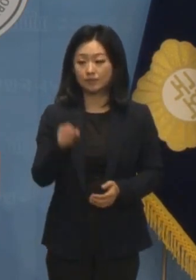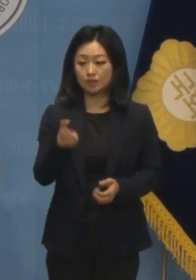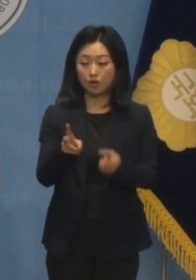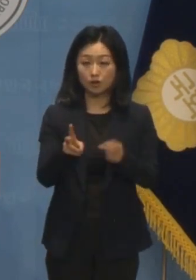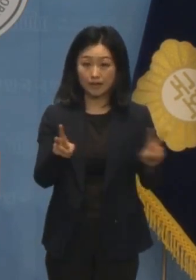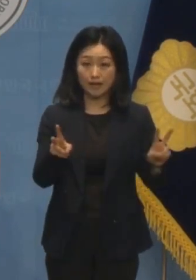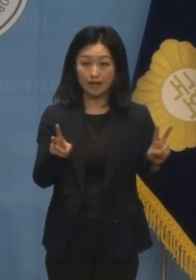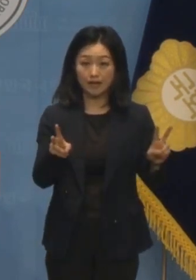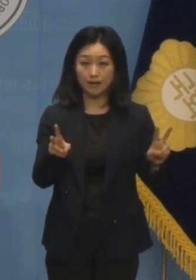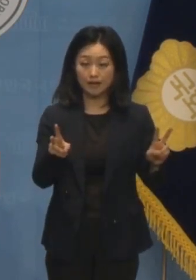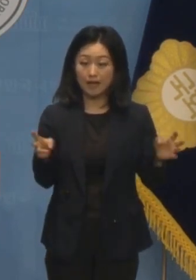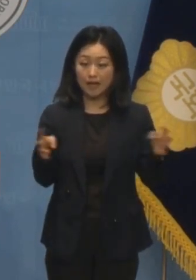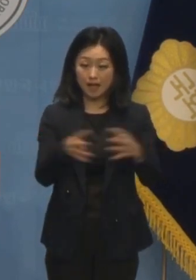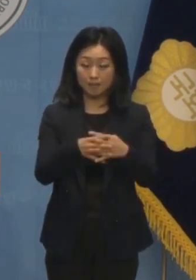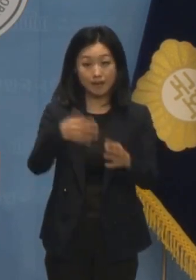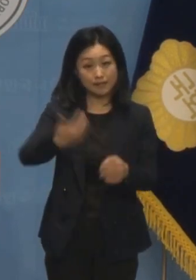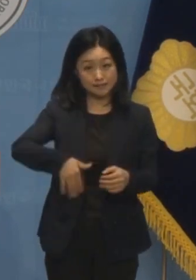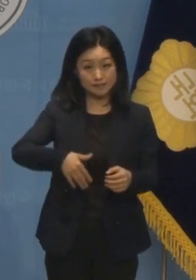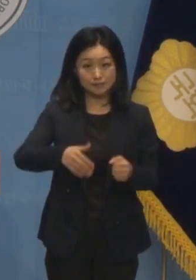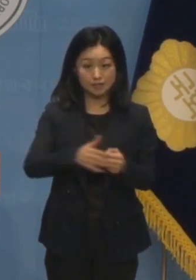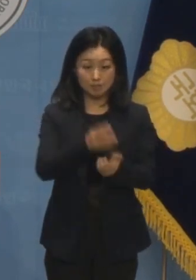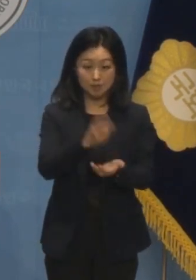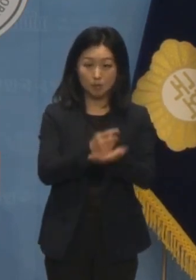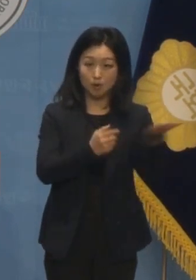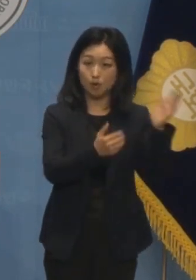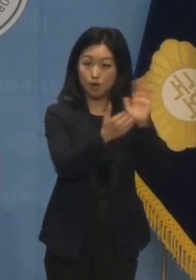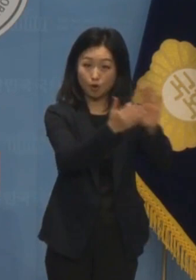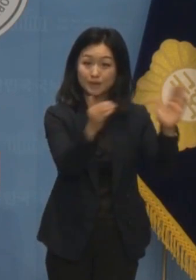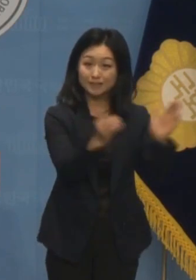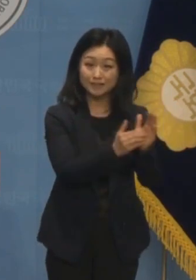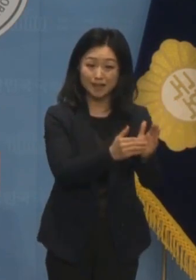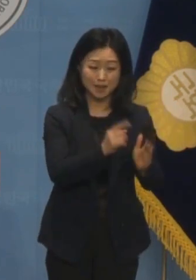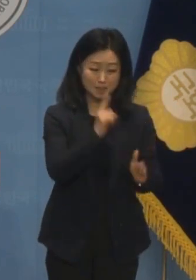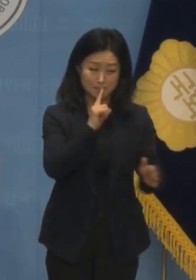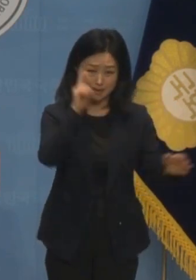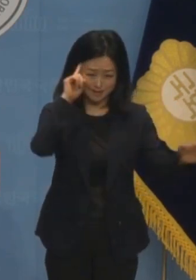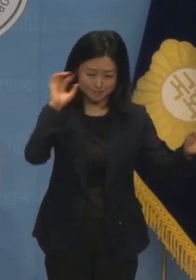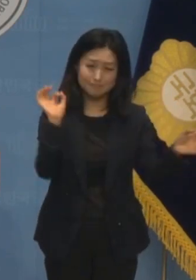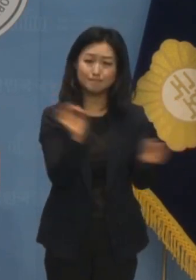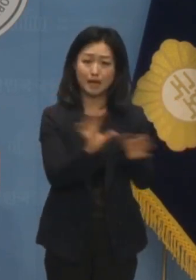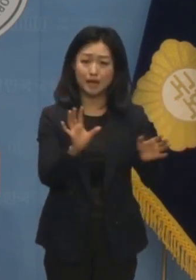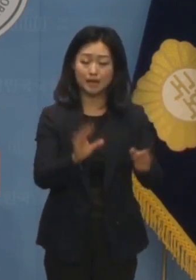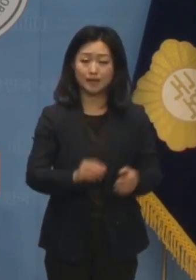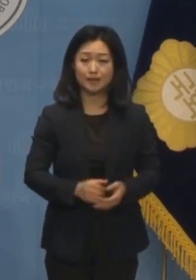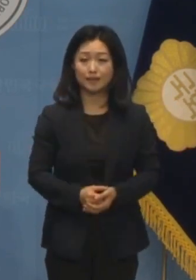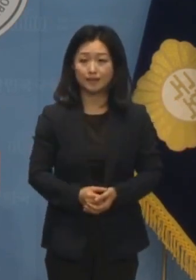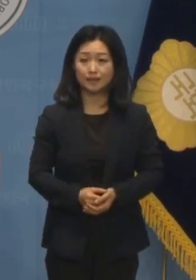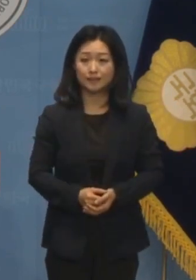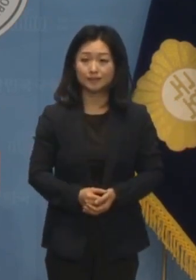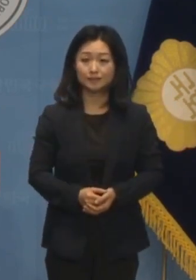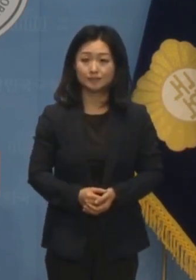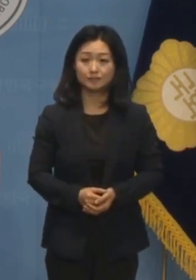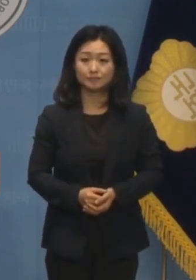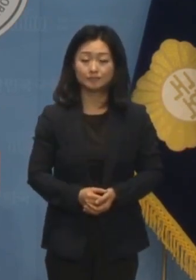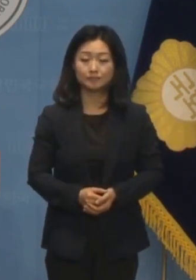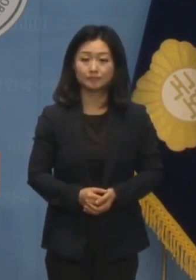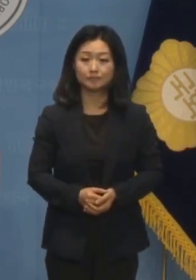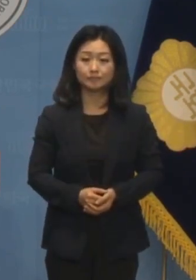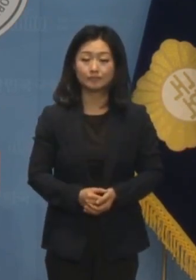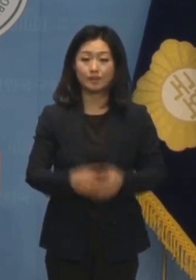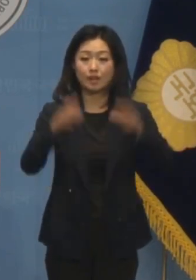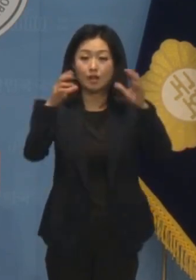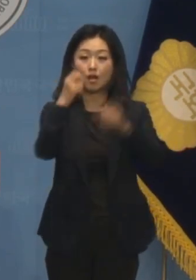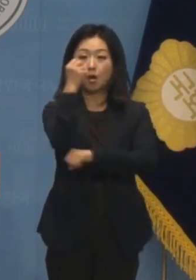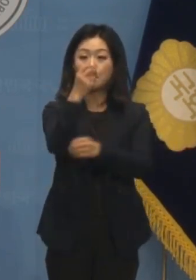여야합의 여야 합의가 없어서 거부권을 행사했다는 말도 황당할 따름입니다